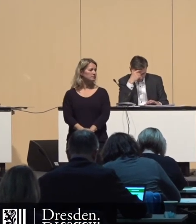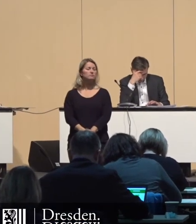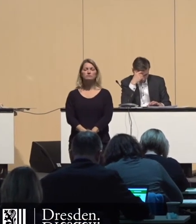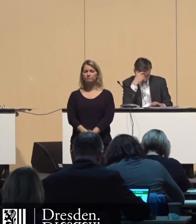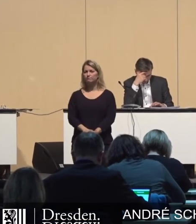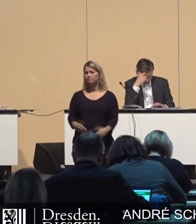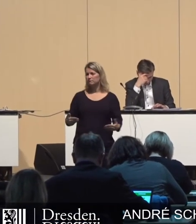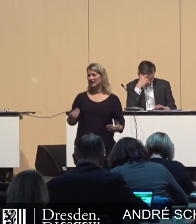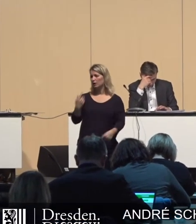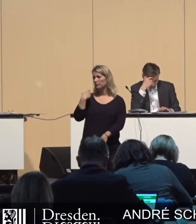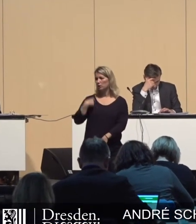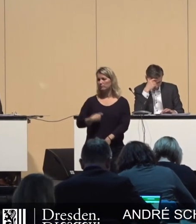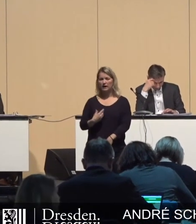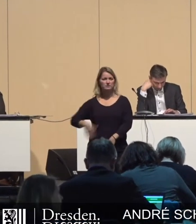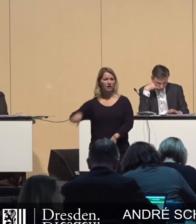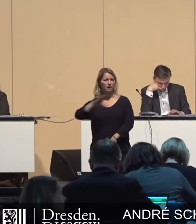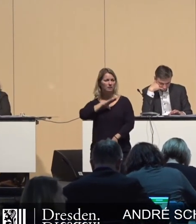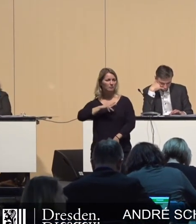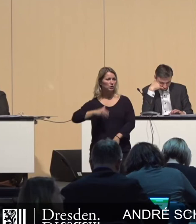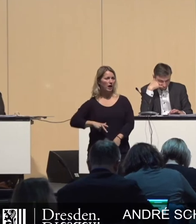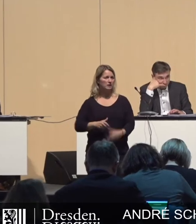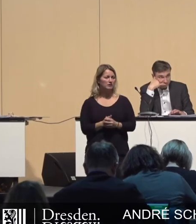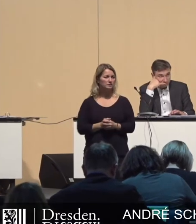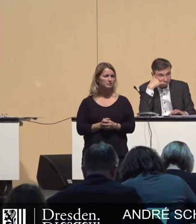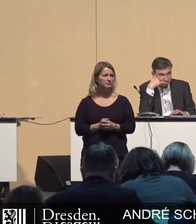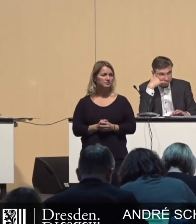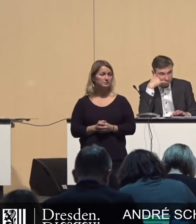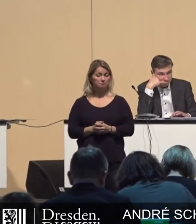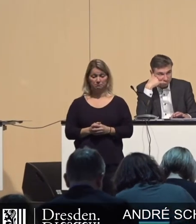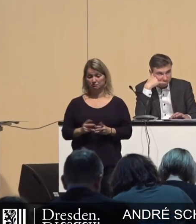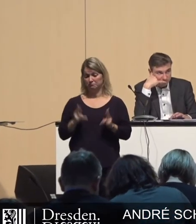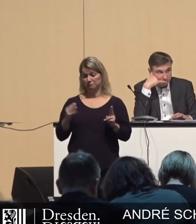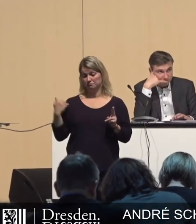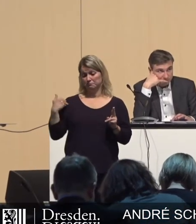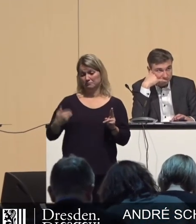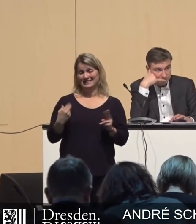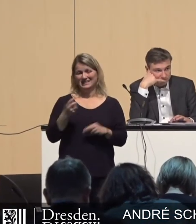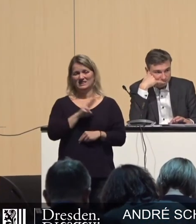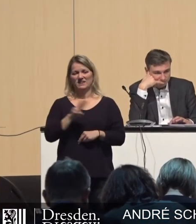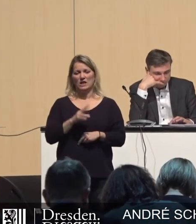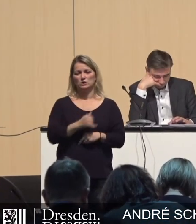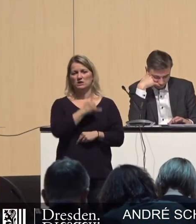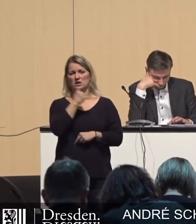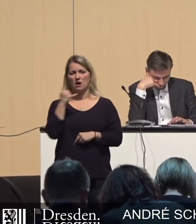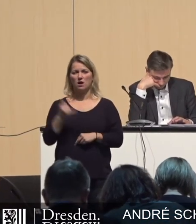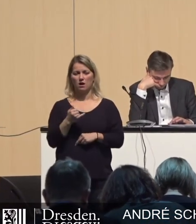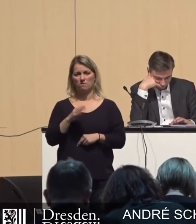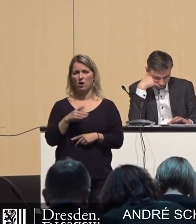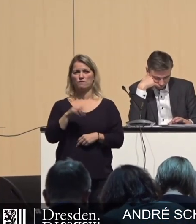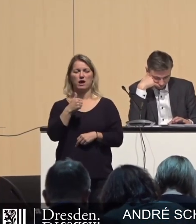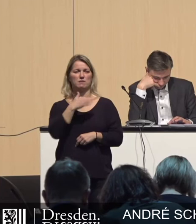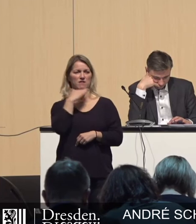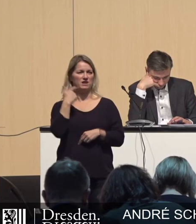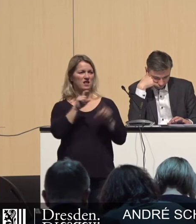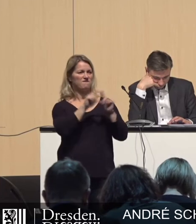Herr Oberbürgermeister, meine Damen und Herren, noch in den 2000er Jahren schwappte eine Privatisierungswelle